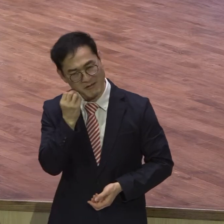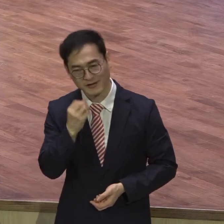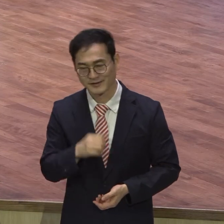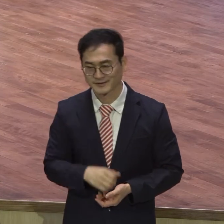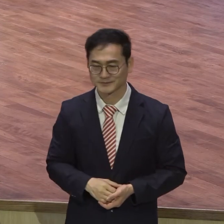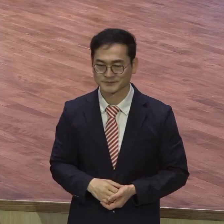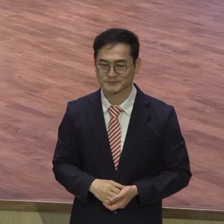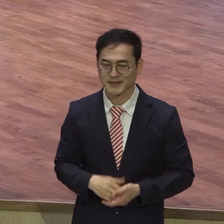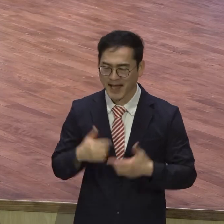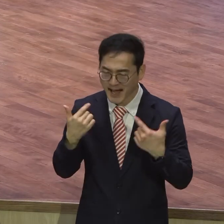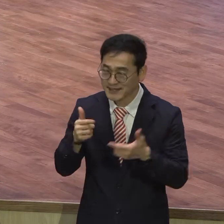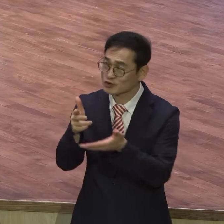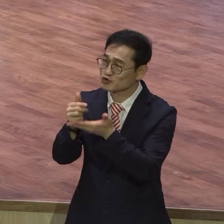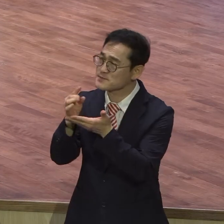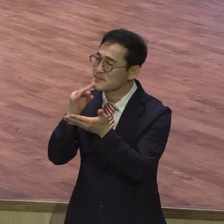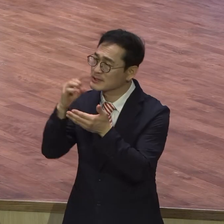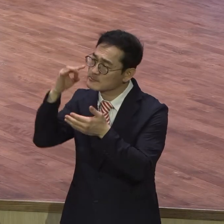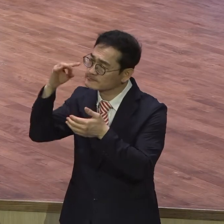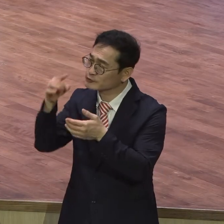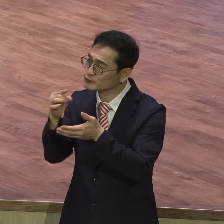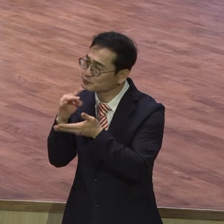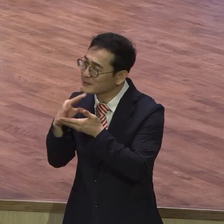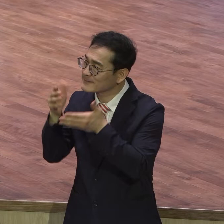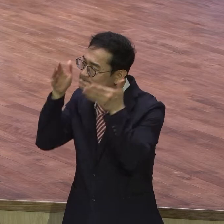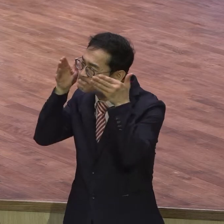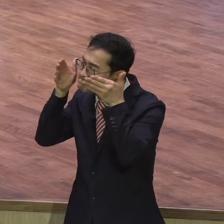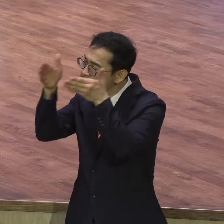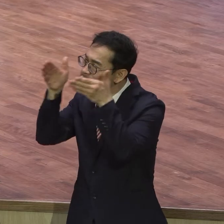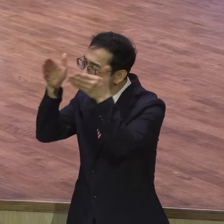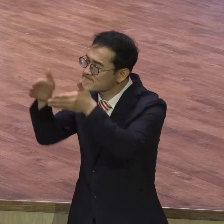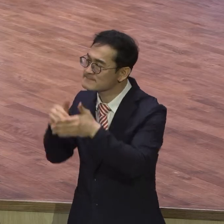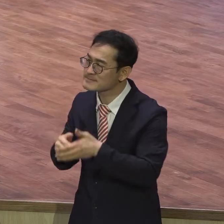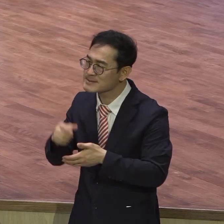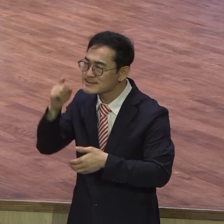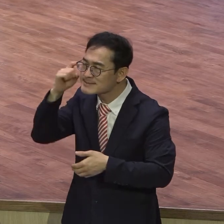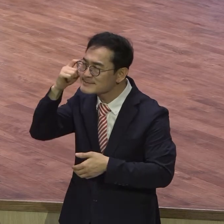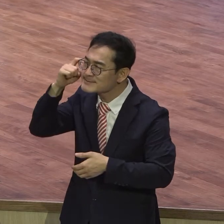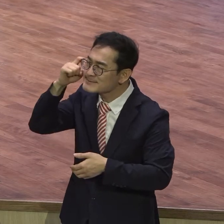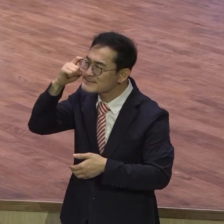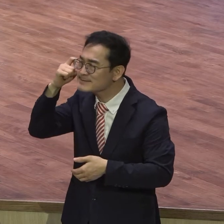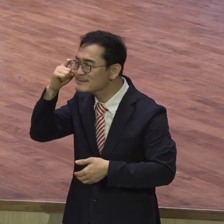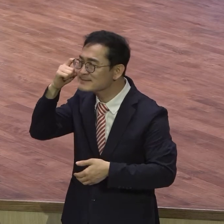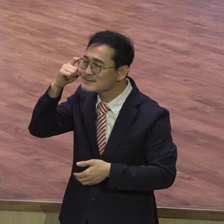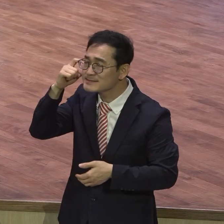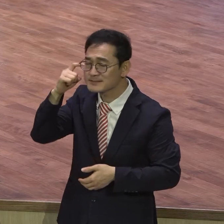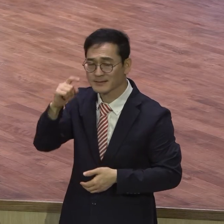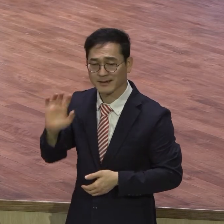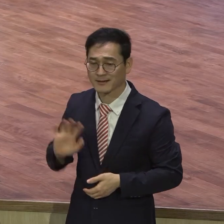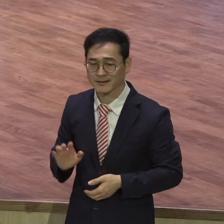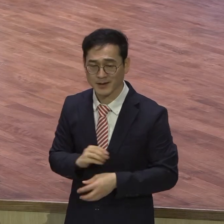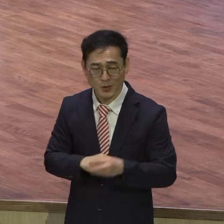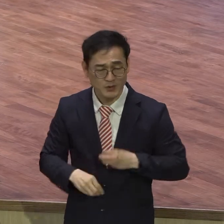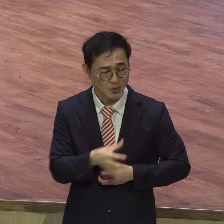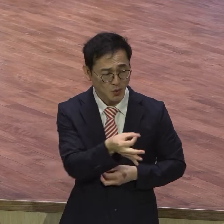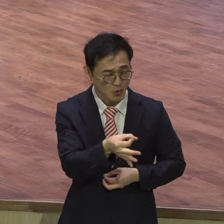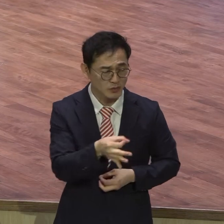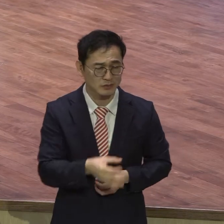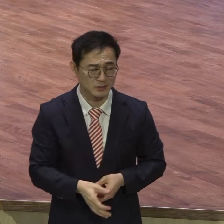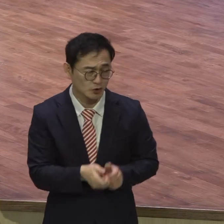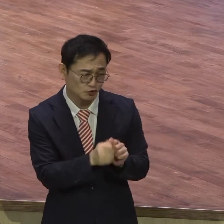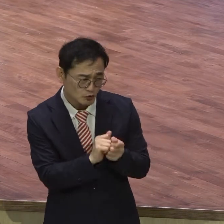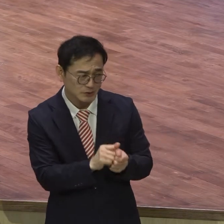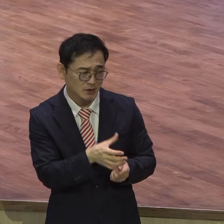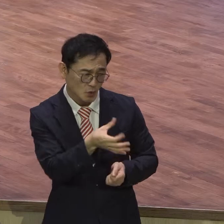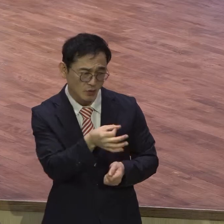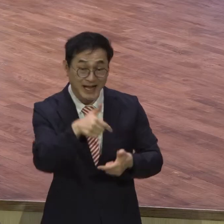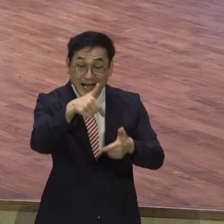잔학계나 주님 생각 안 하고 잔학계나 돈 생각 저 강남 사람들은 잔학계나 주식값 생각 그렇죠